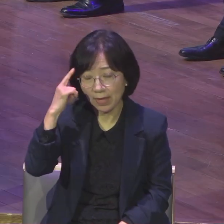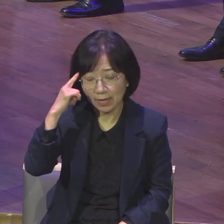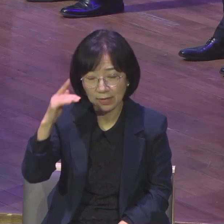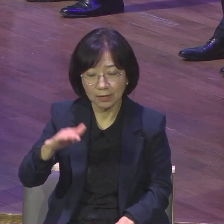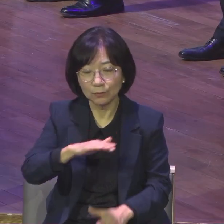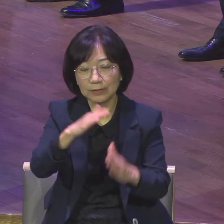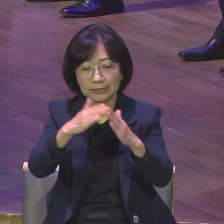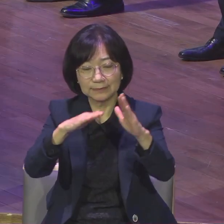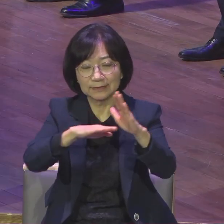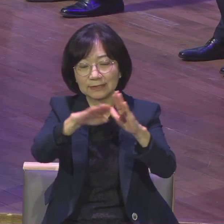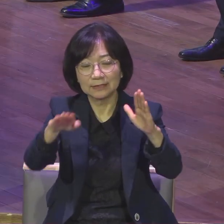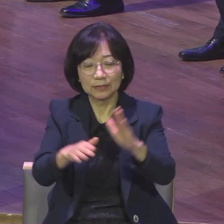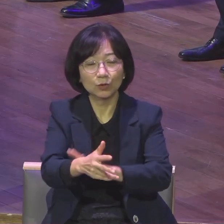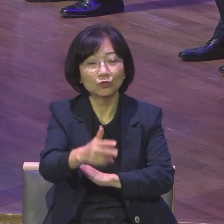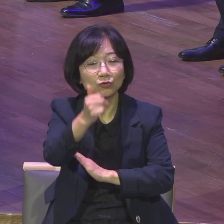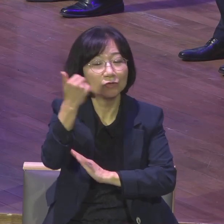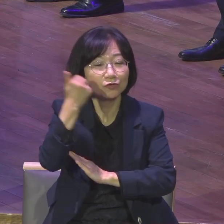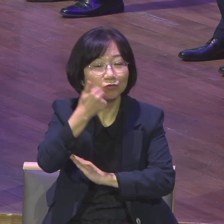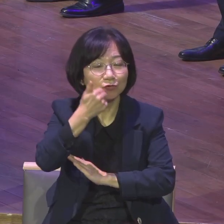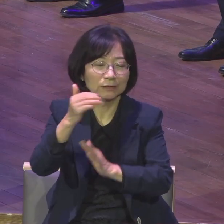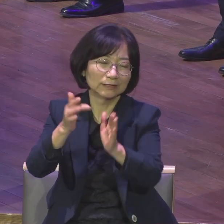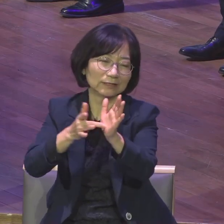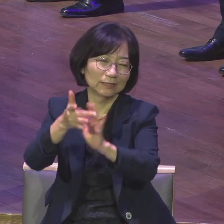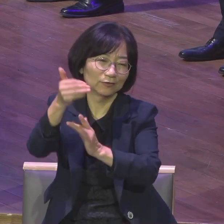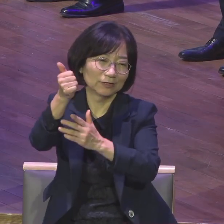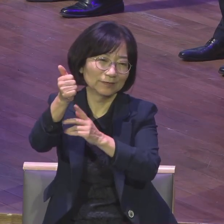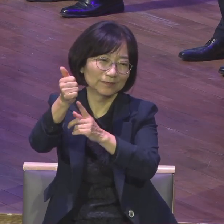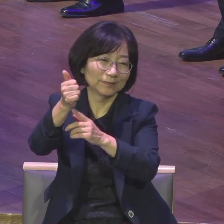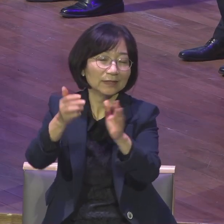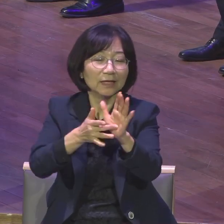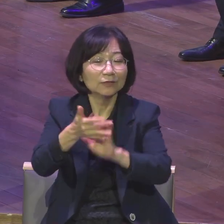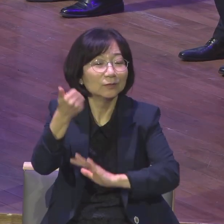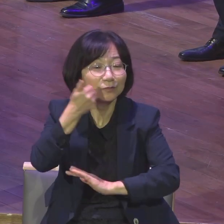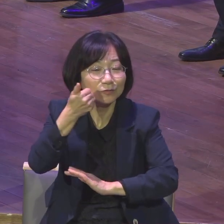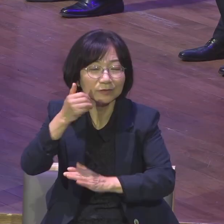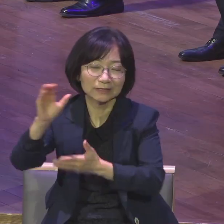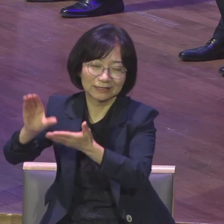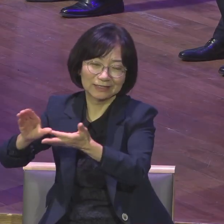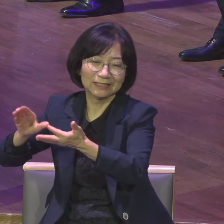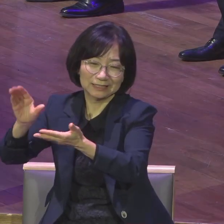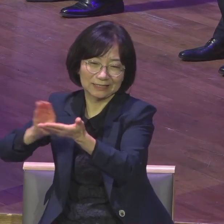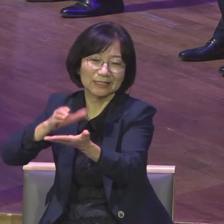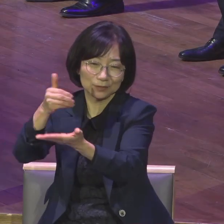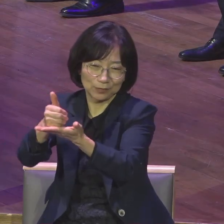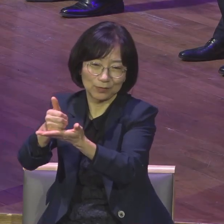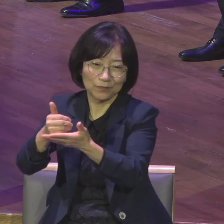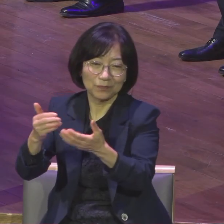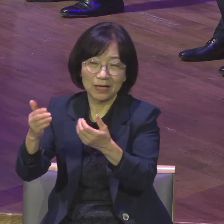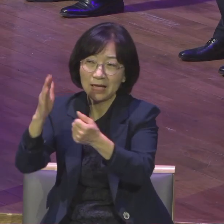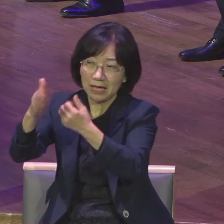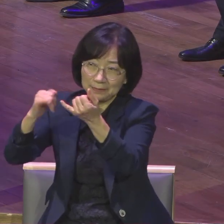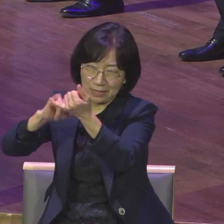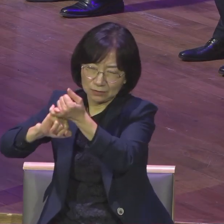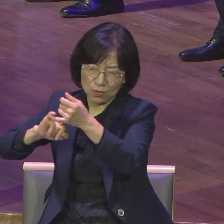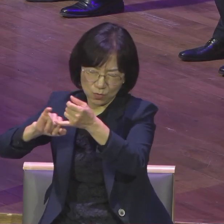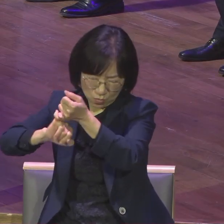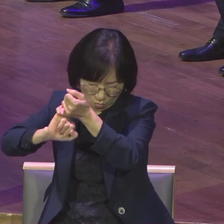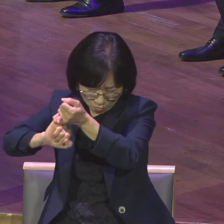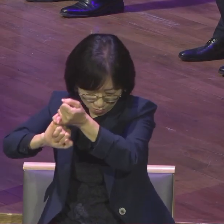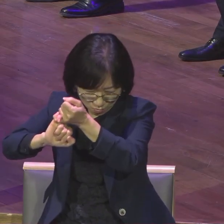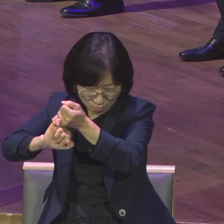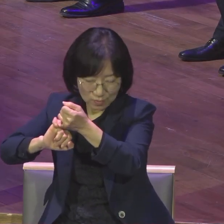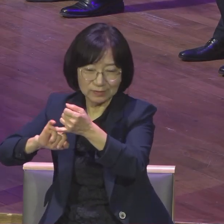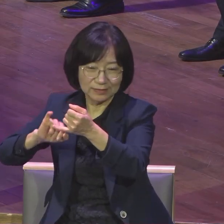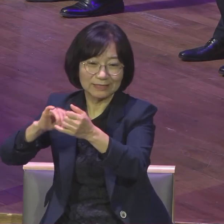주인인 예수님은 그리스도시기 때문입니다. 두려워할 이유가 없습니다. 반드시 약속을 지키시는 하나님이십니다. 그래서 오늘도